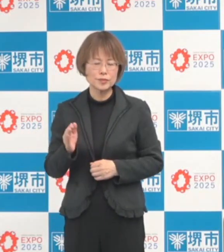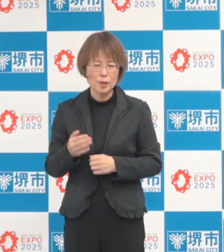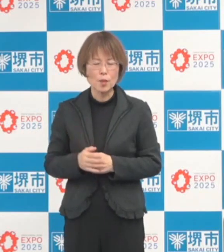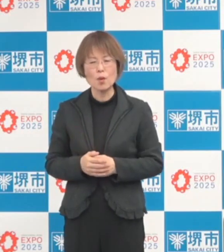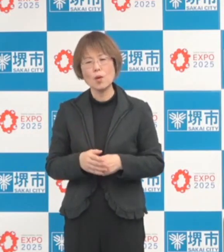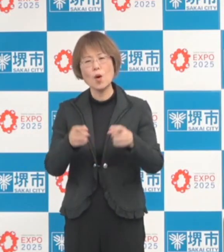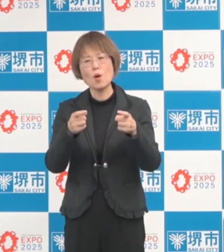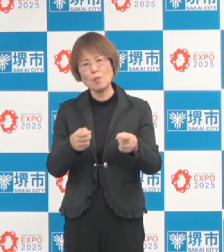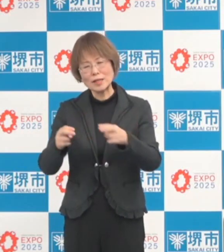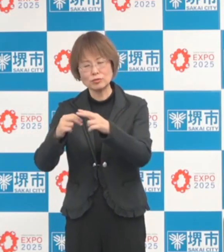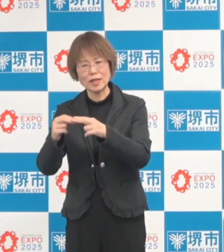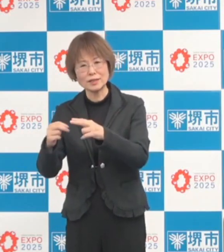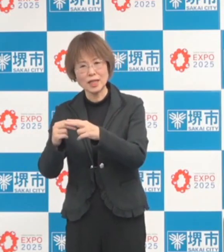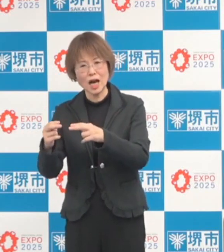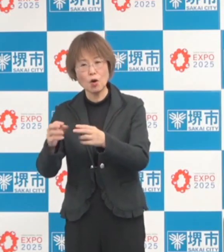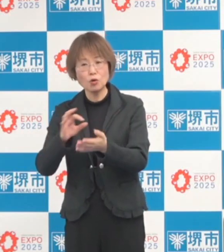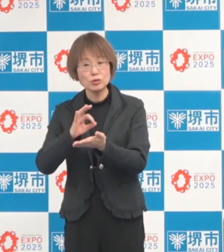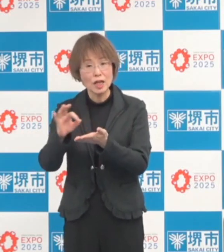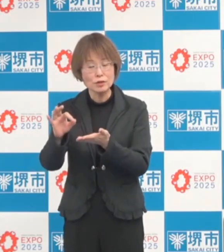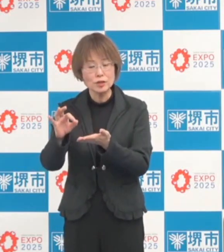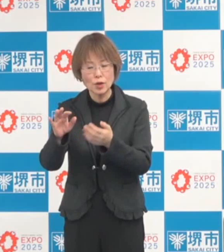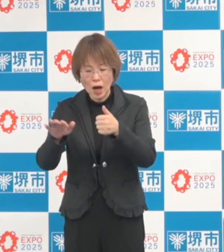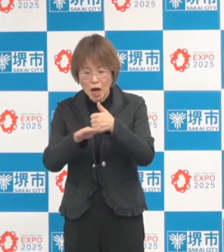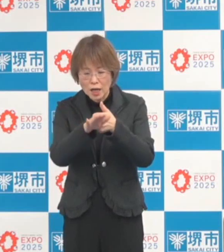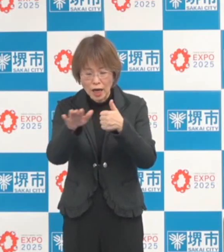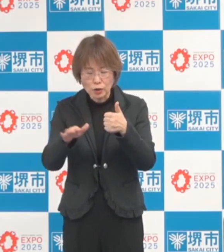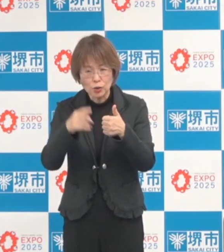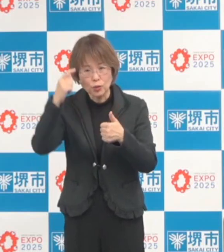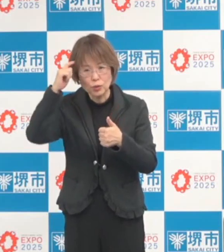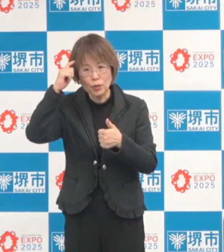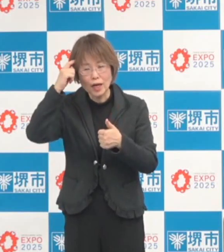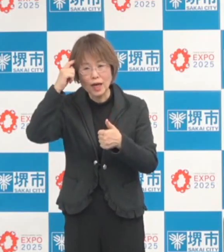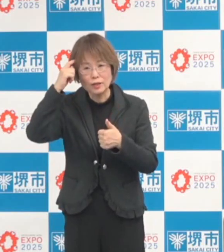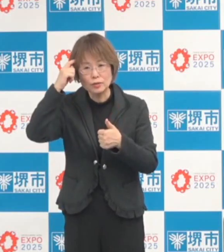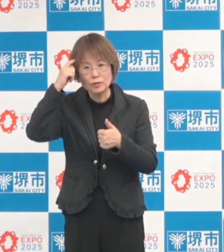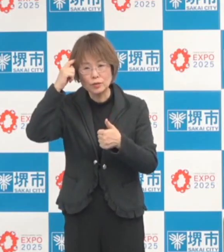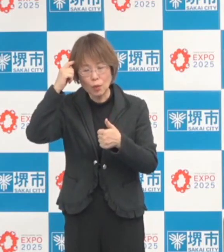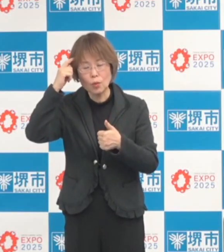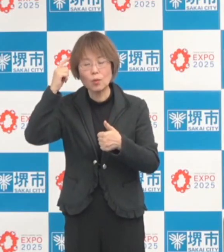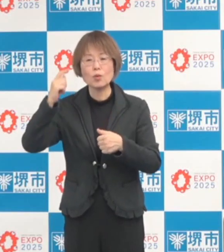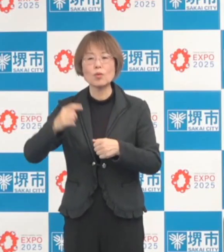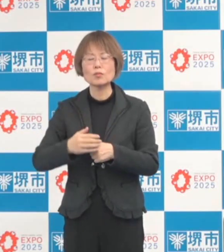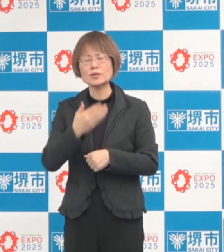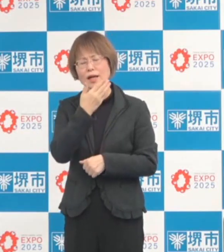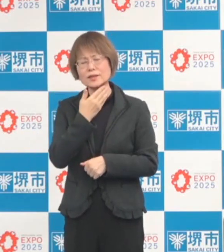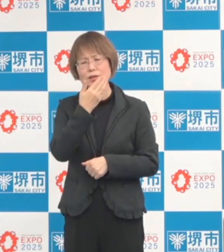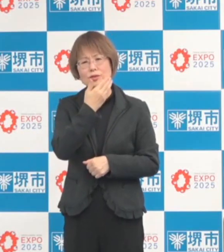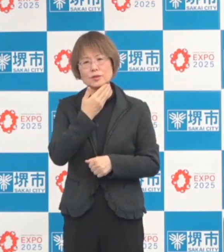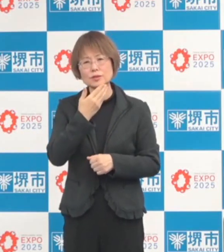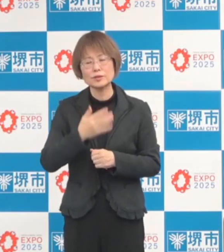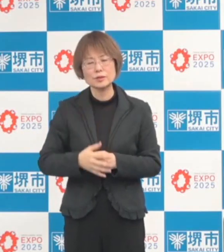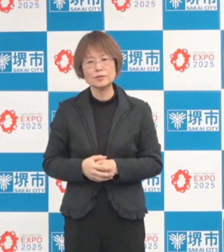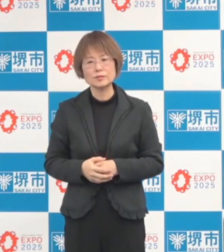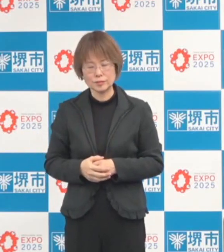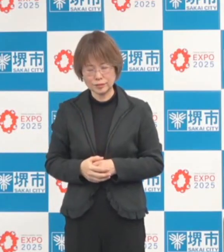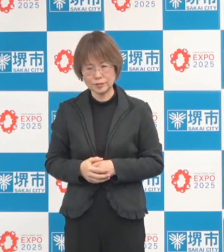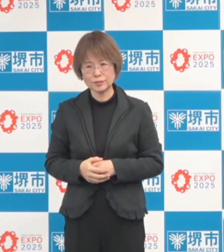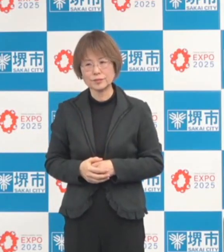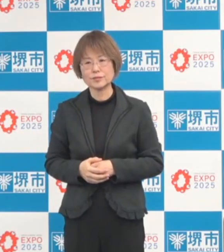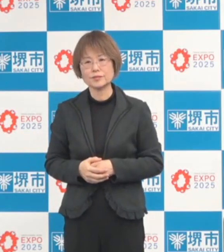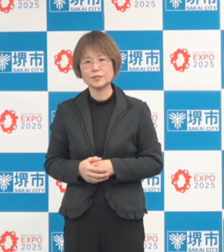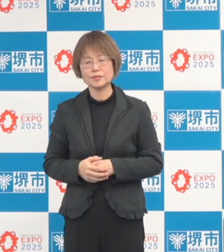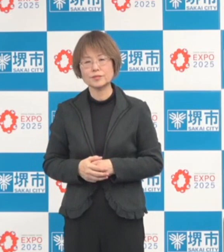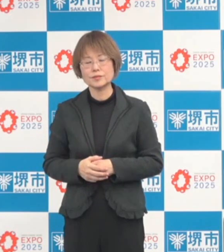使っていただくというのは、これからの環境面においても、また人材の面でも非常に重要なポイントだと思っています